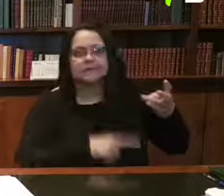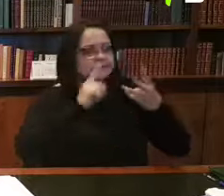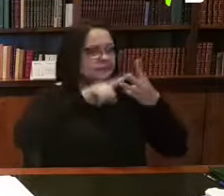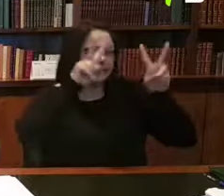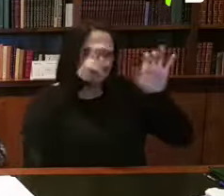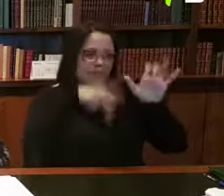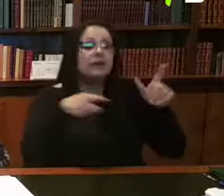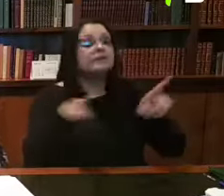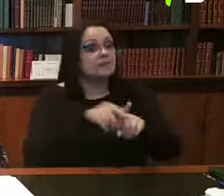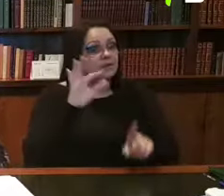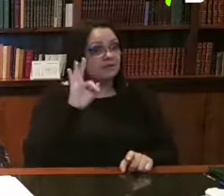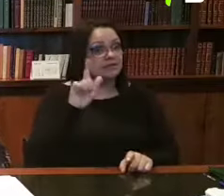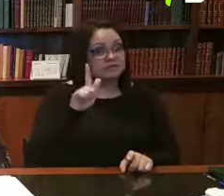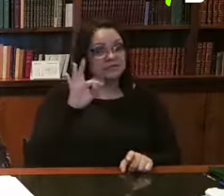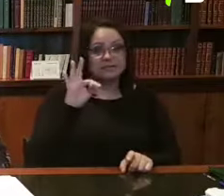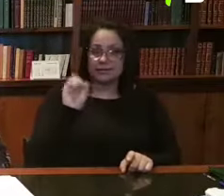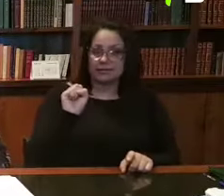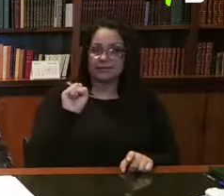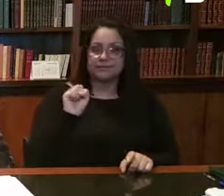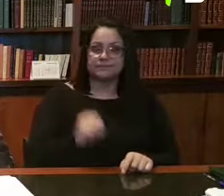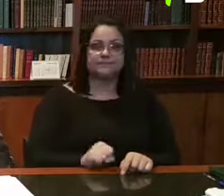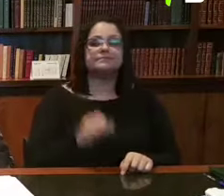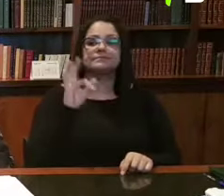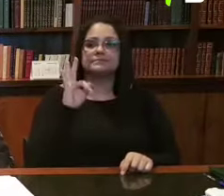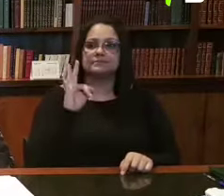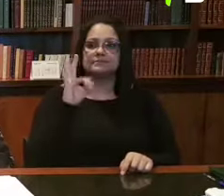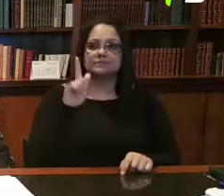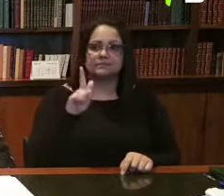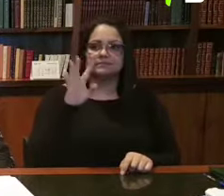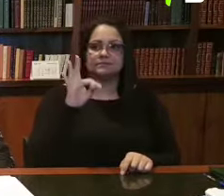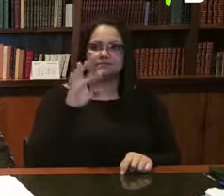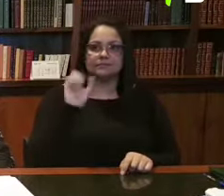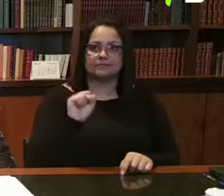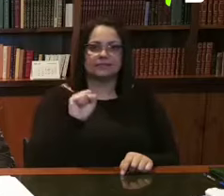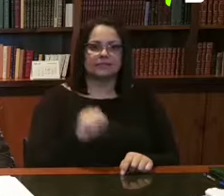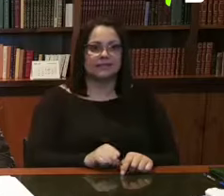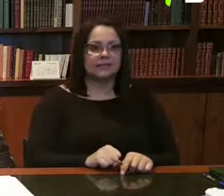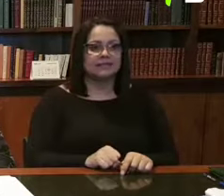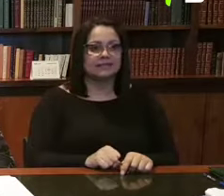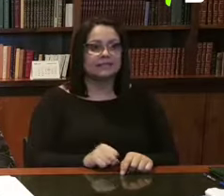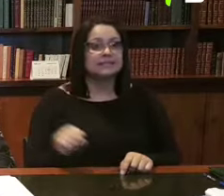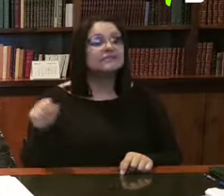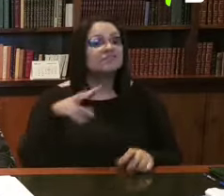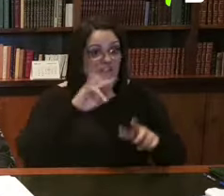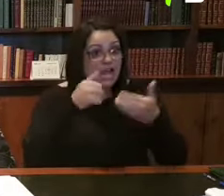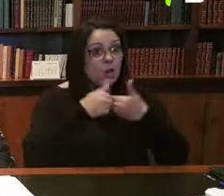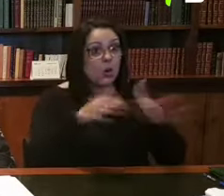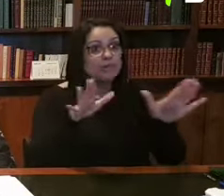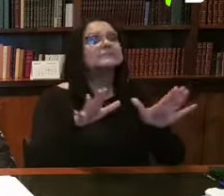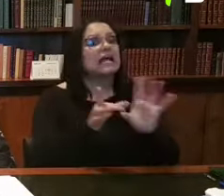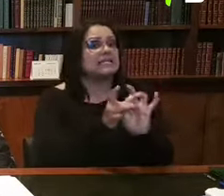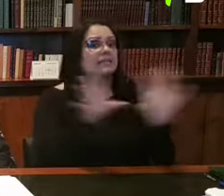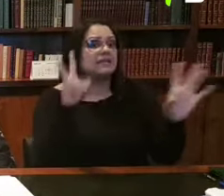tem também o fgts o fgts nós vamos liberar quando acabarmos segunda válvulas vamos